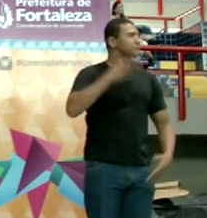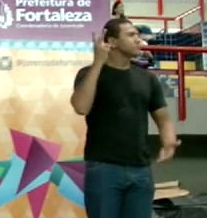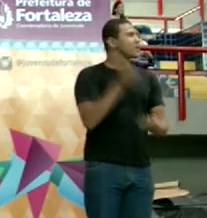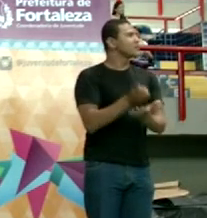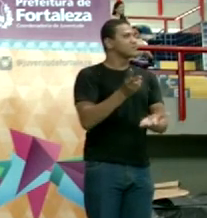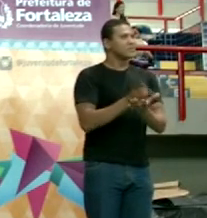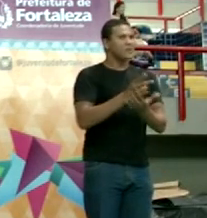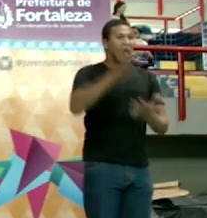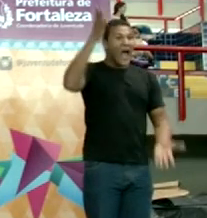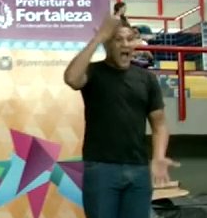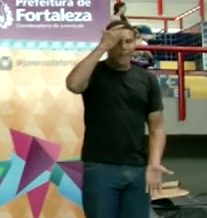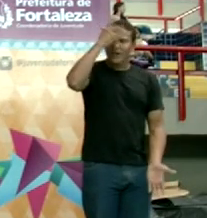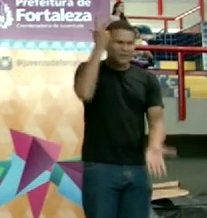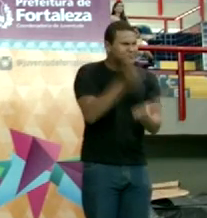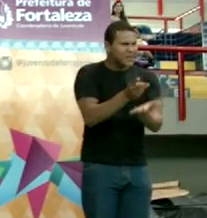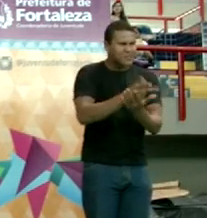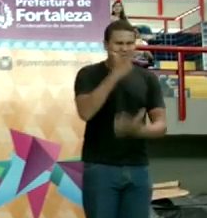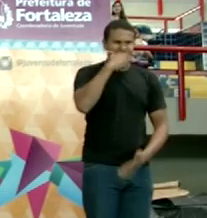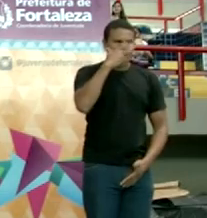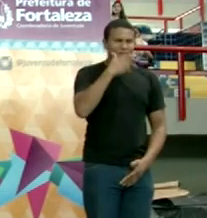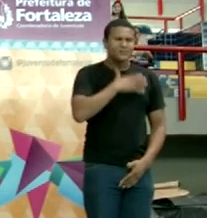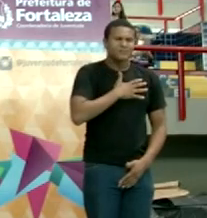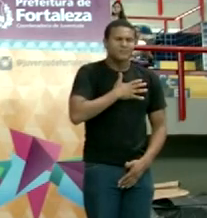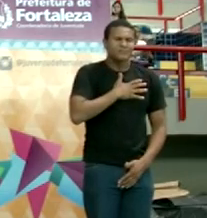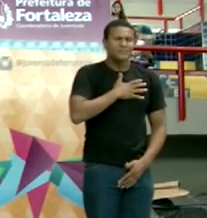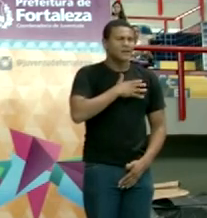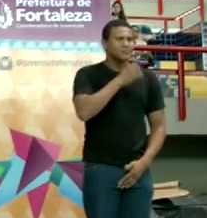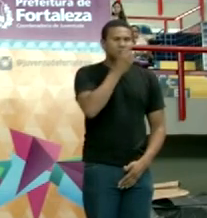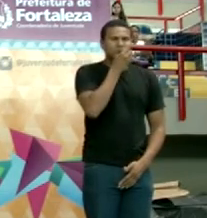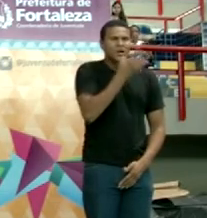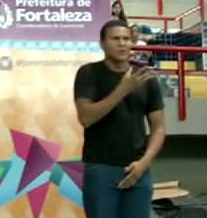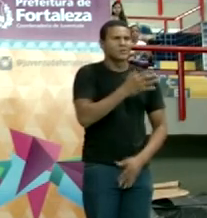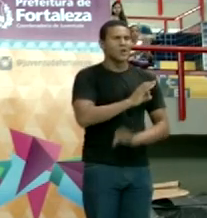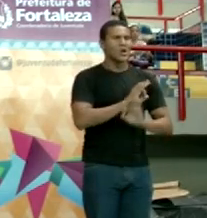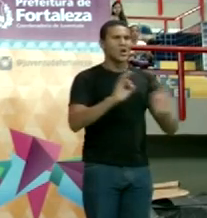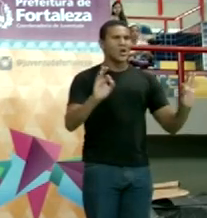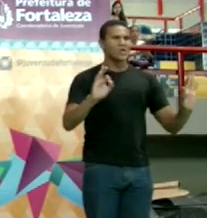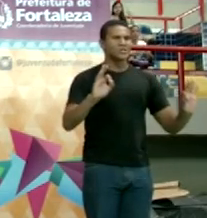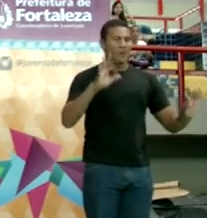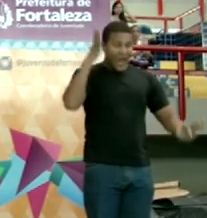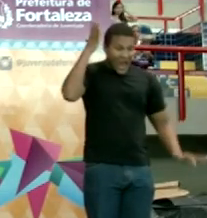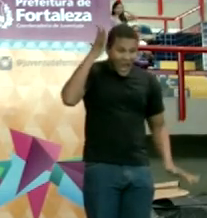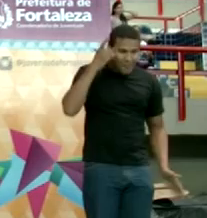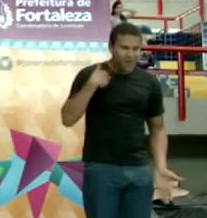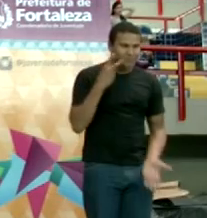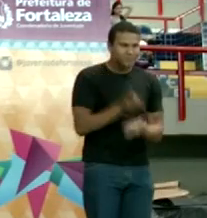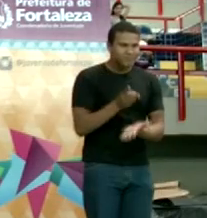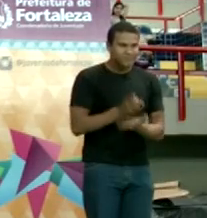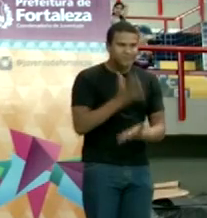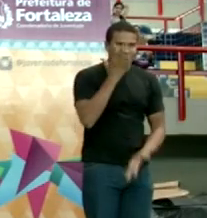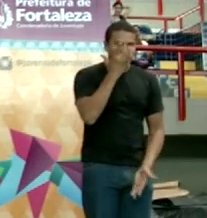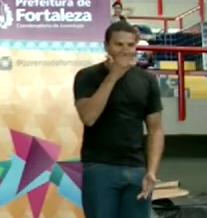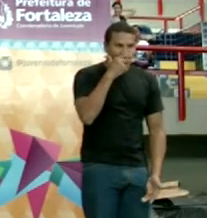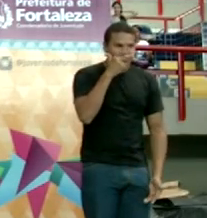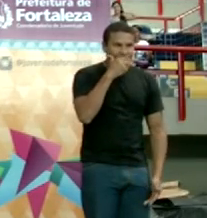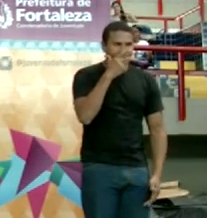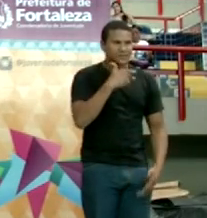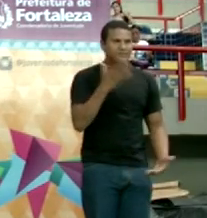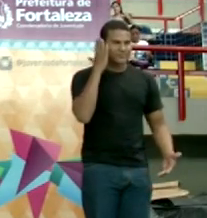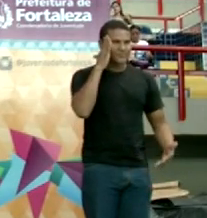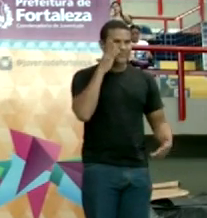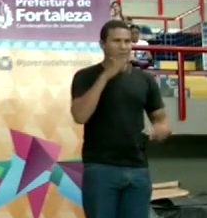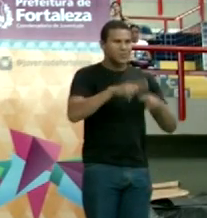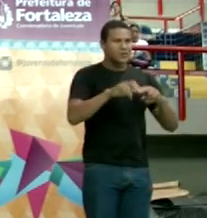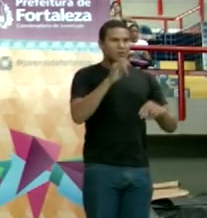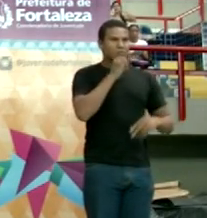outro dia vai ser tudo igual. É bom demais, não é não? Você já fica preparado, ó. Que beleza, né? O